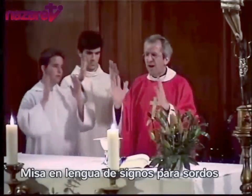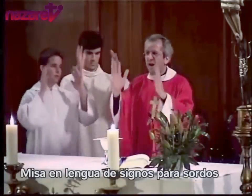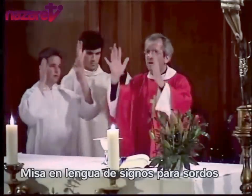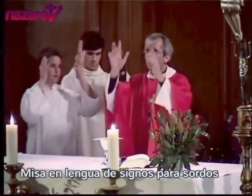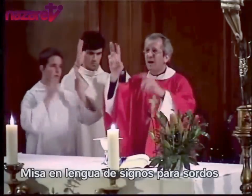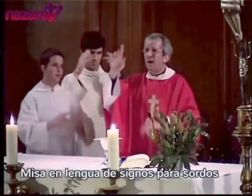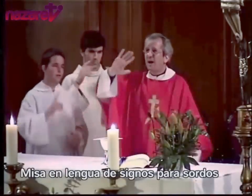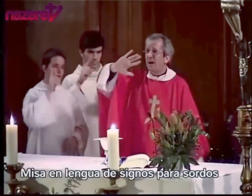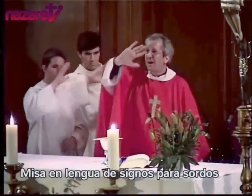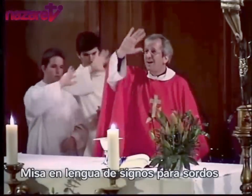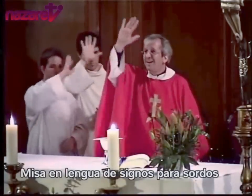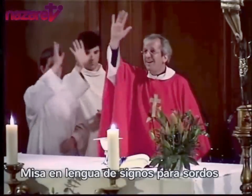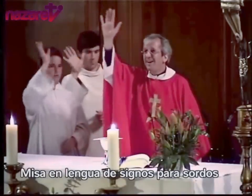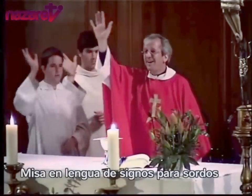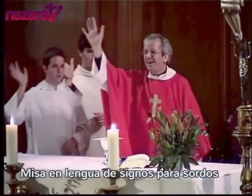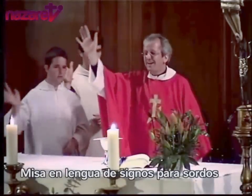hosanna.